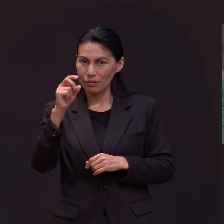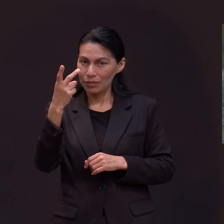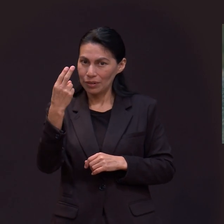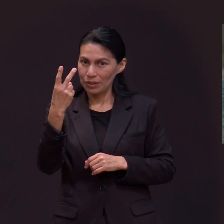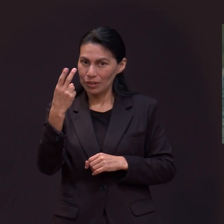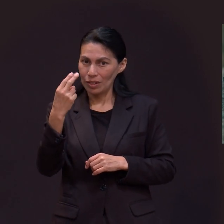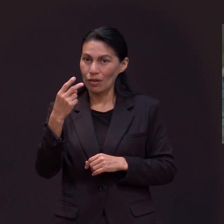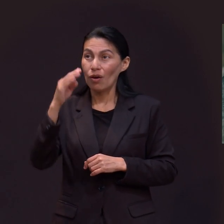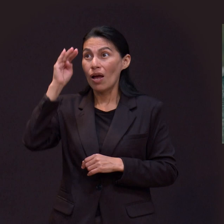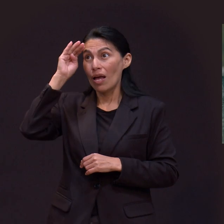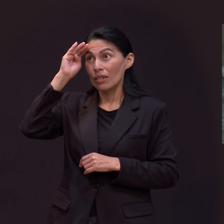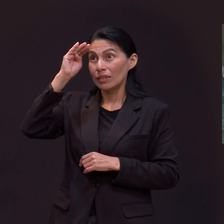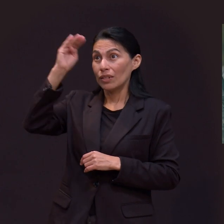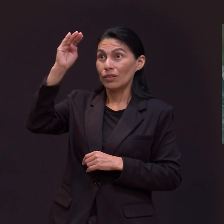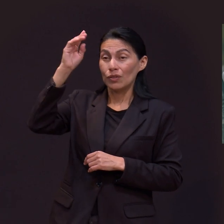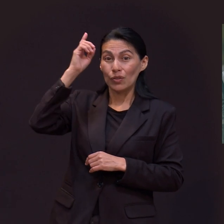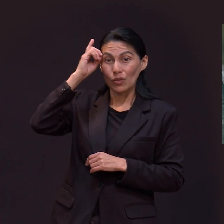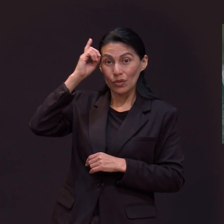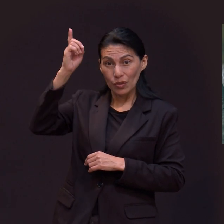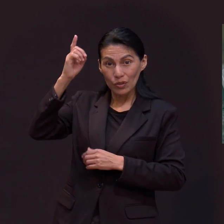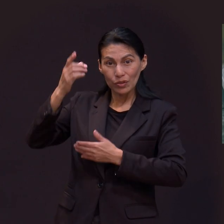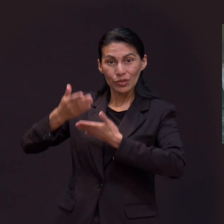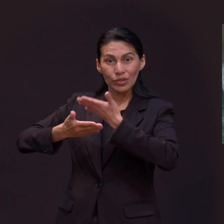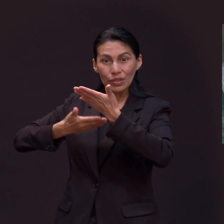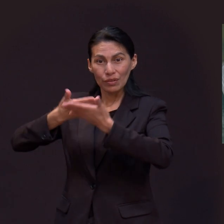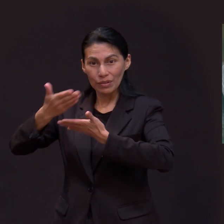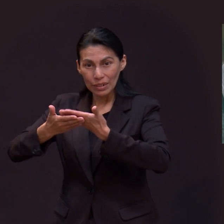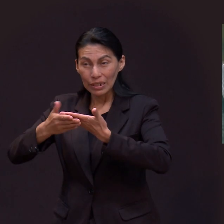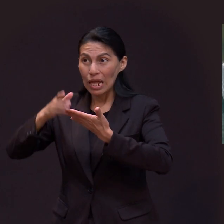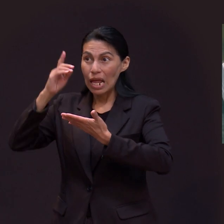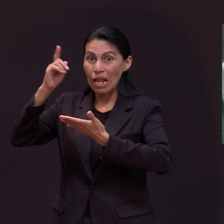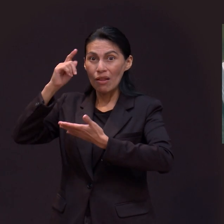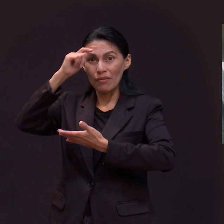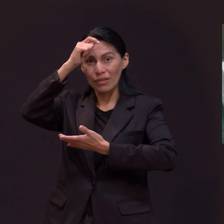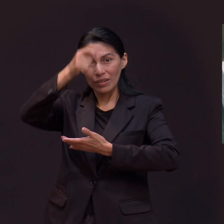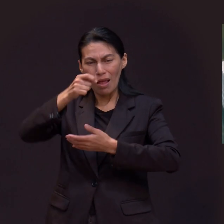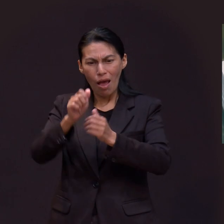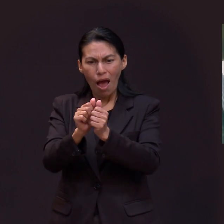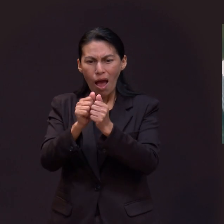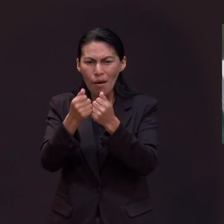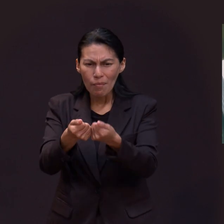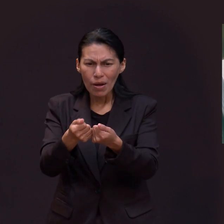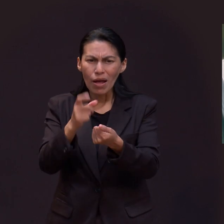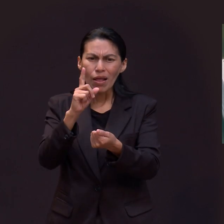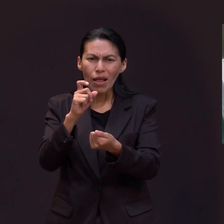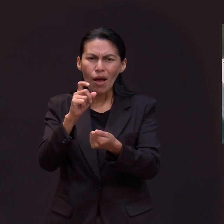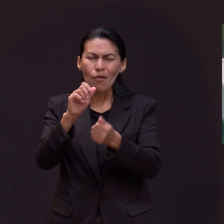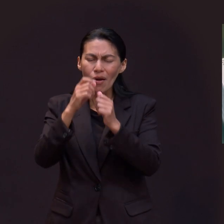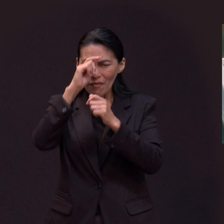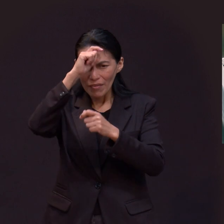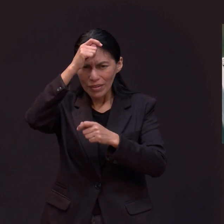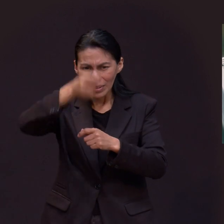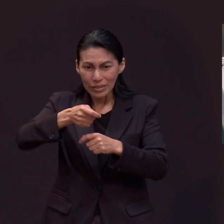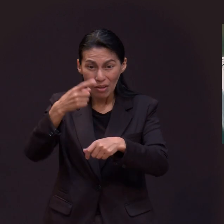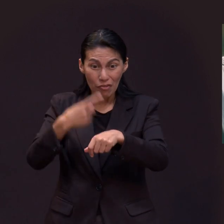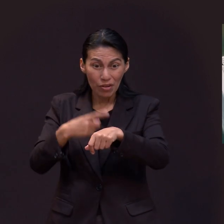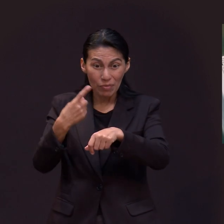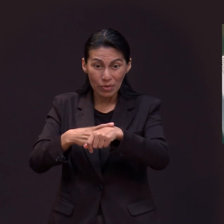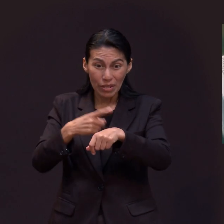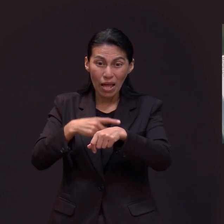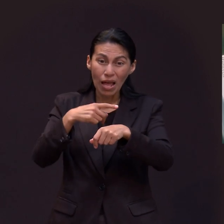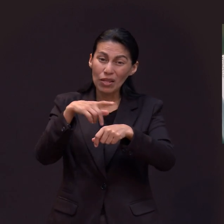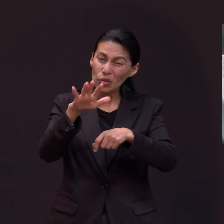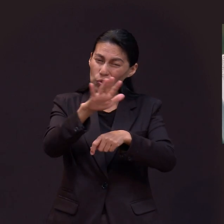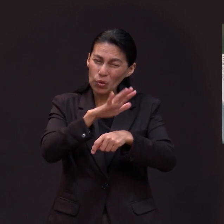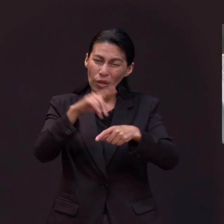al señor tu dios serviré jce el bendecirá tu pan y tu agua y quitará toda enfermedad en